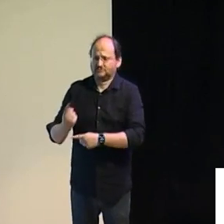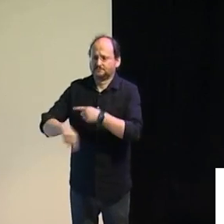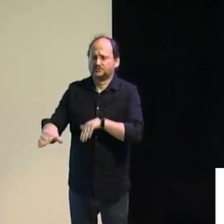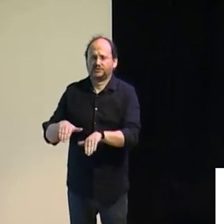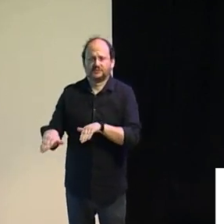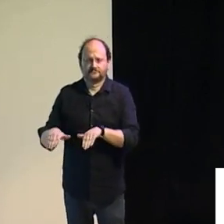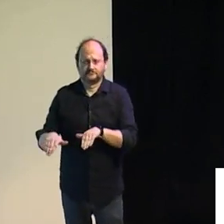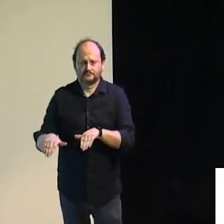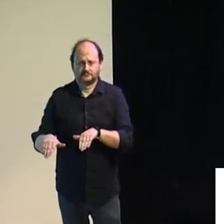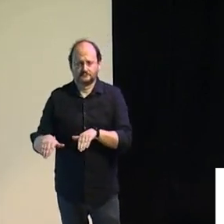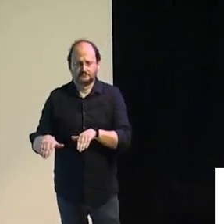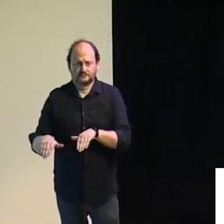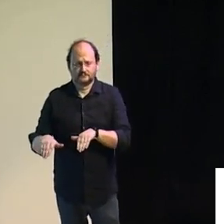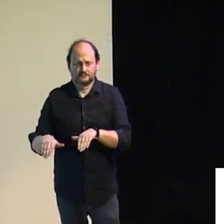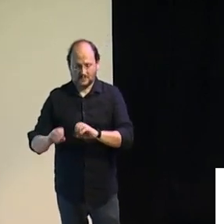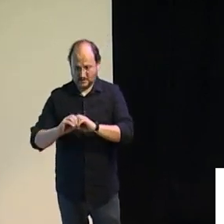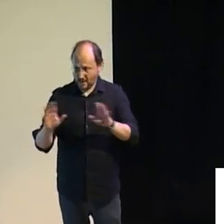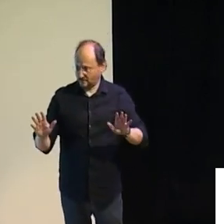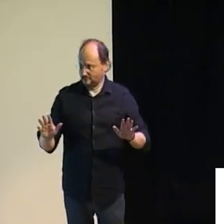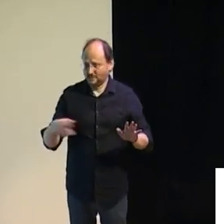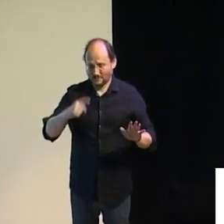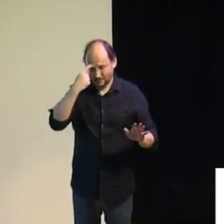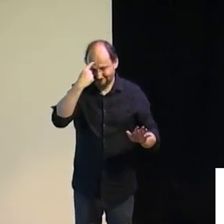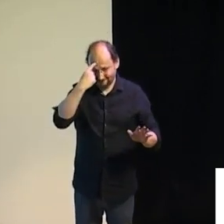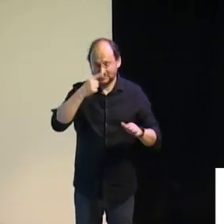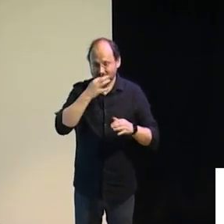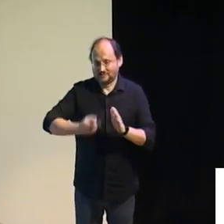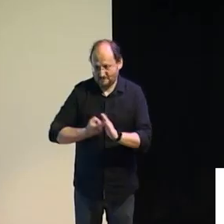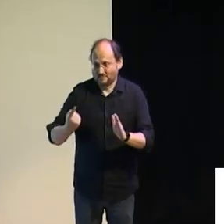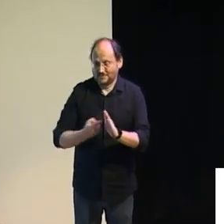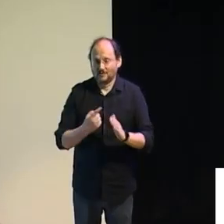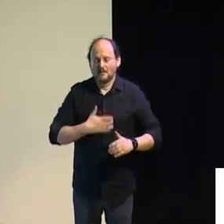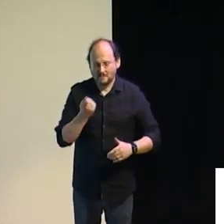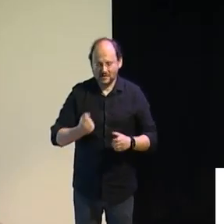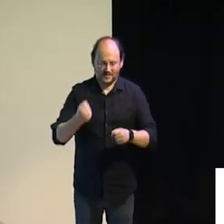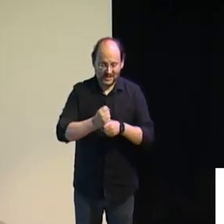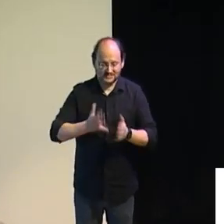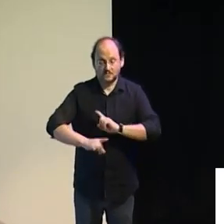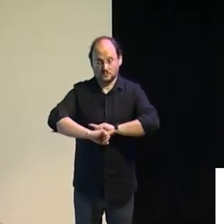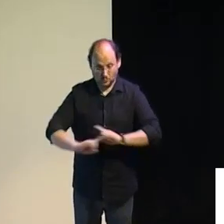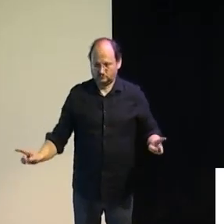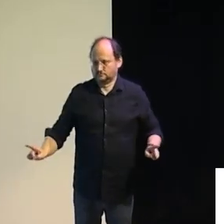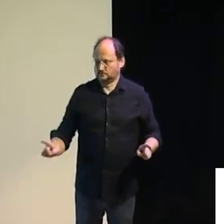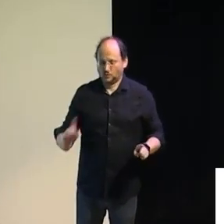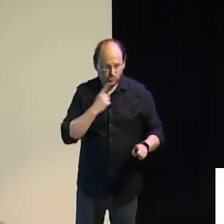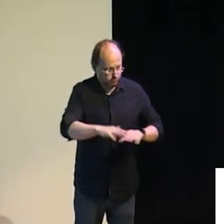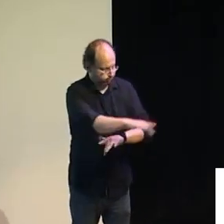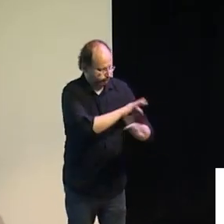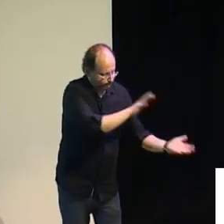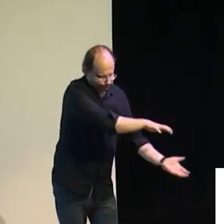c'est plutôt quelqu'un qui a créé les signes méthodiques. Et ça, c'est vraiment très, très important à répéter. L'abbé de l'épée n'a